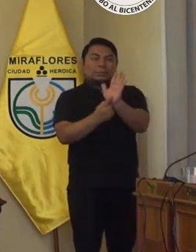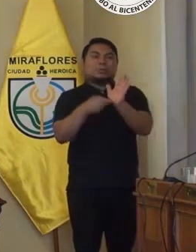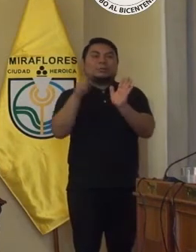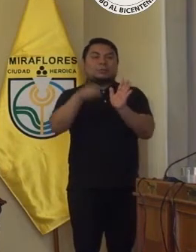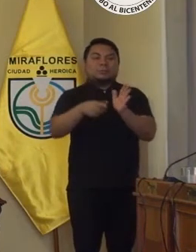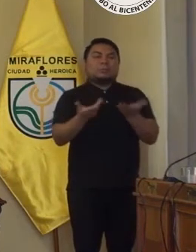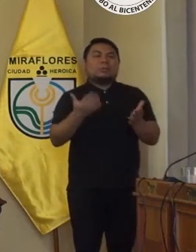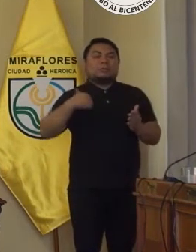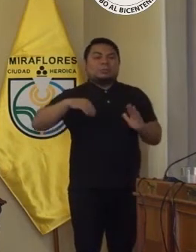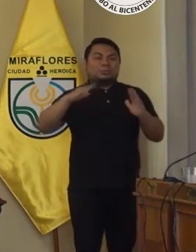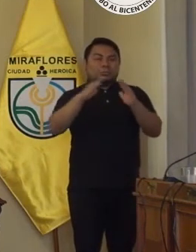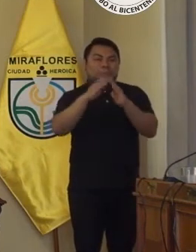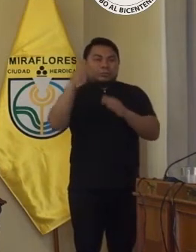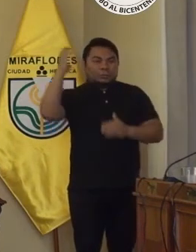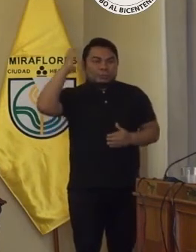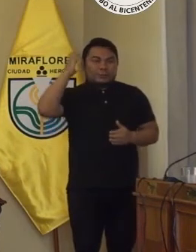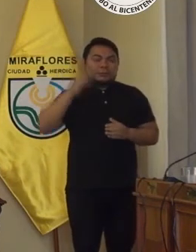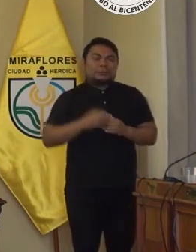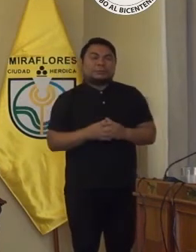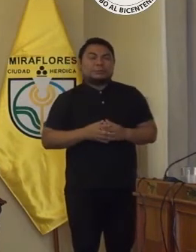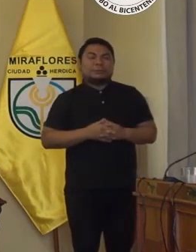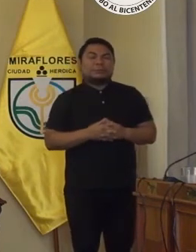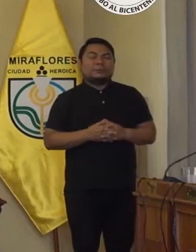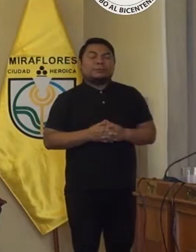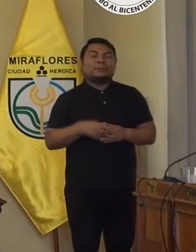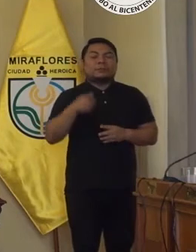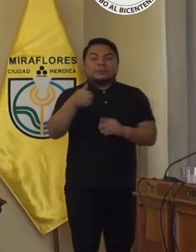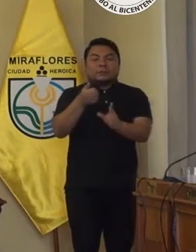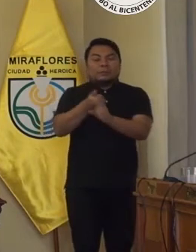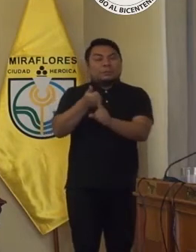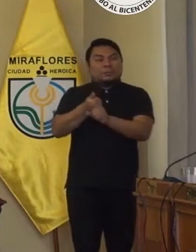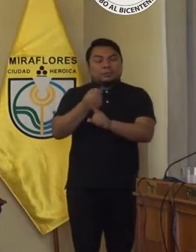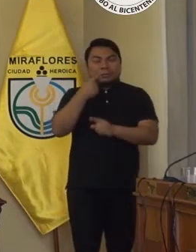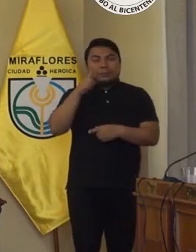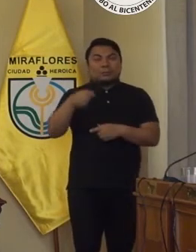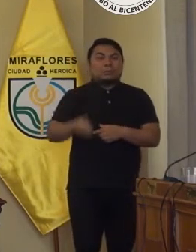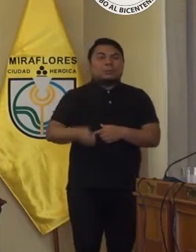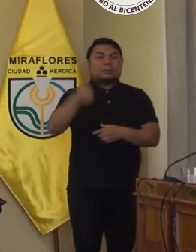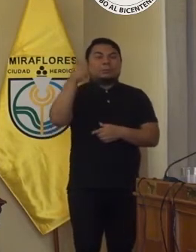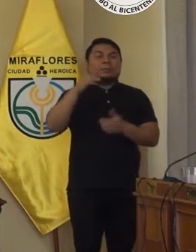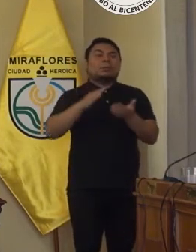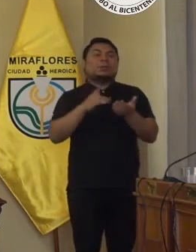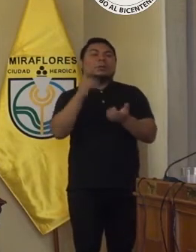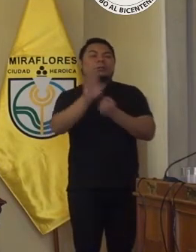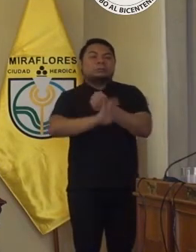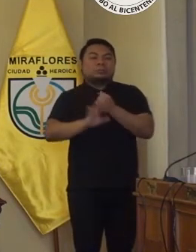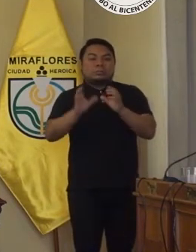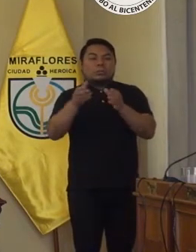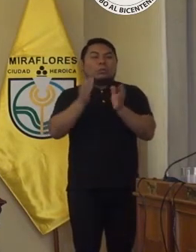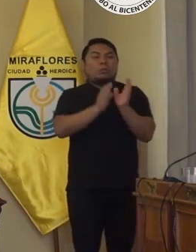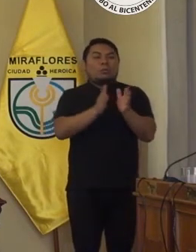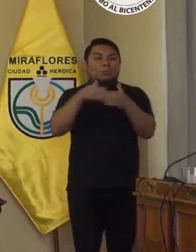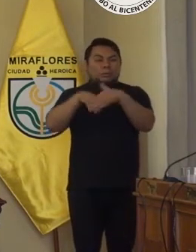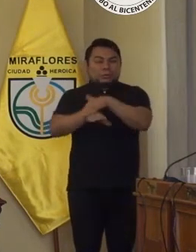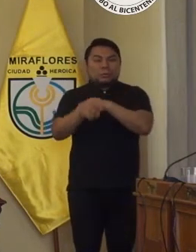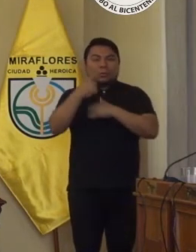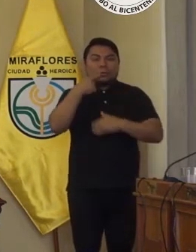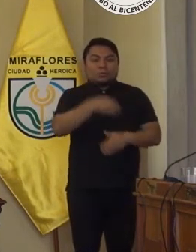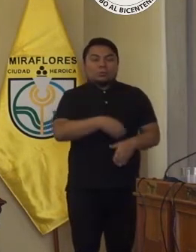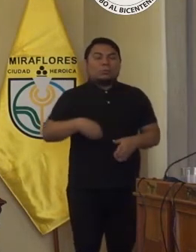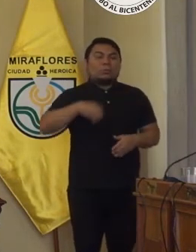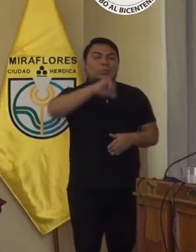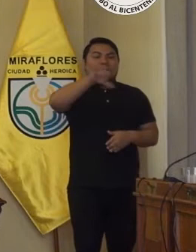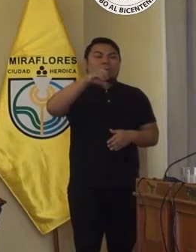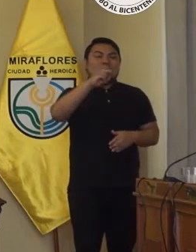la Municipalidad de Miraflores. El propio presidente de la Comisión de Defensa y Orden Interno, congresista Jorge del